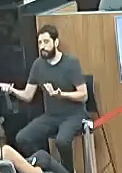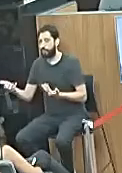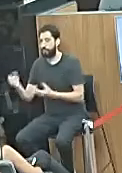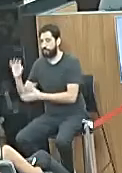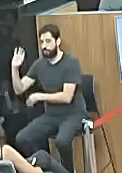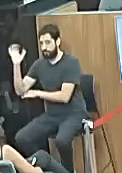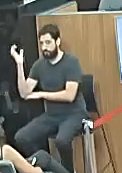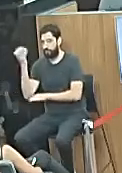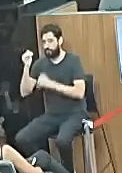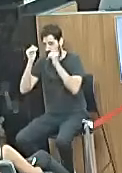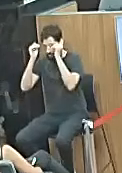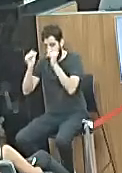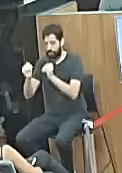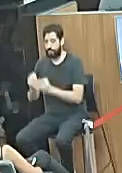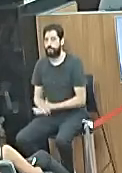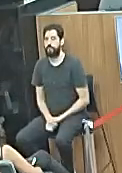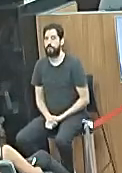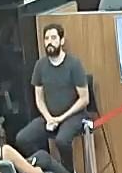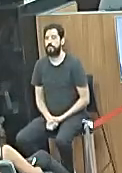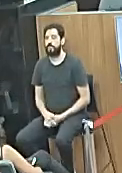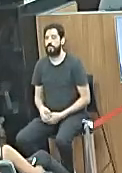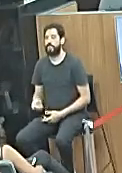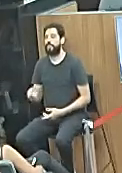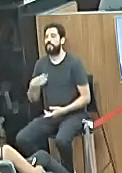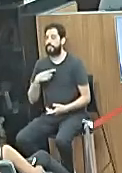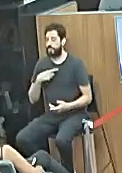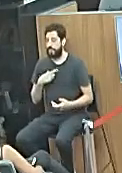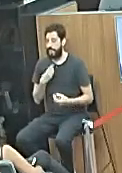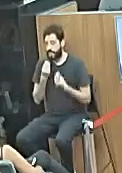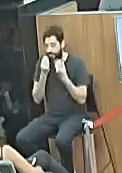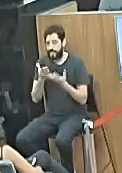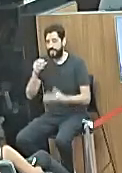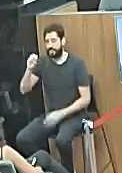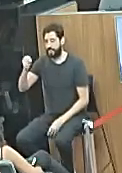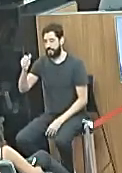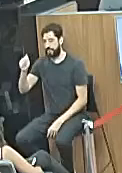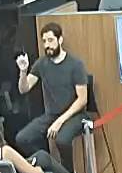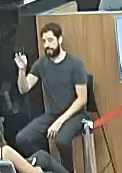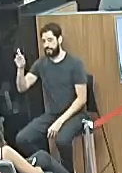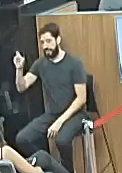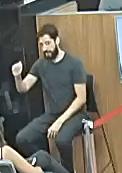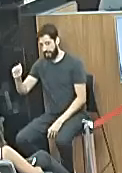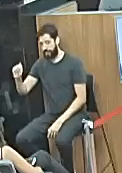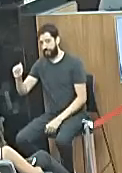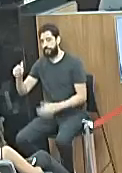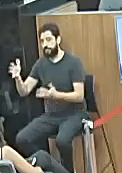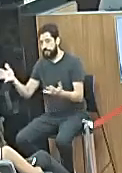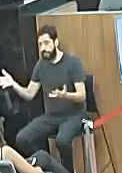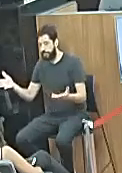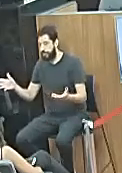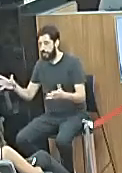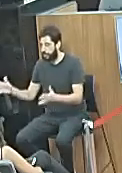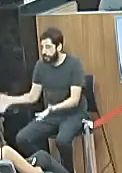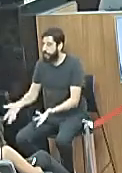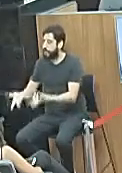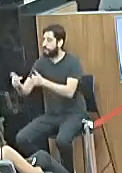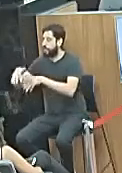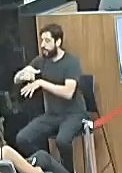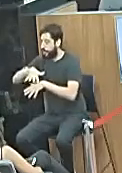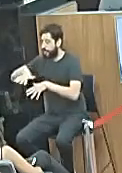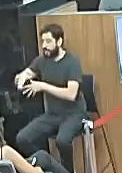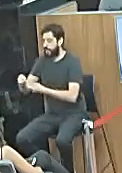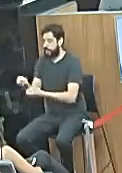135 garantia-safra programa 147 melhoria do ambiente de